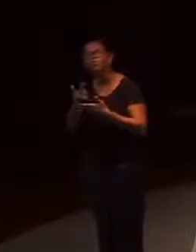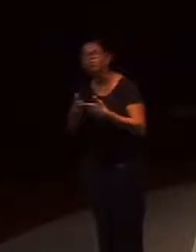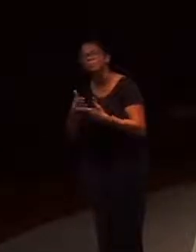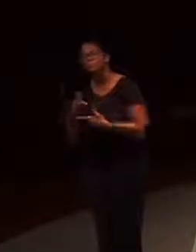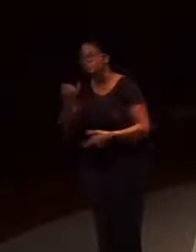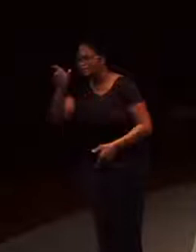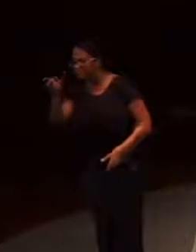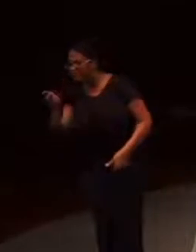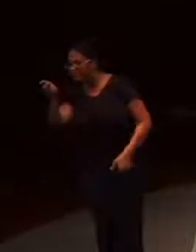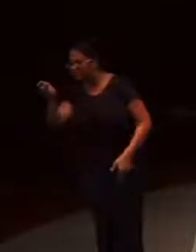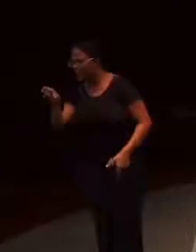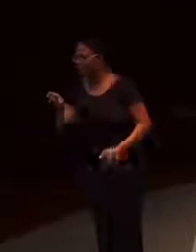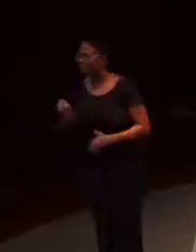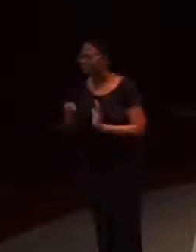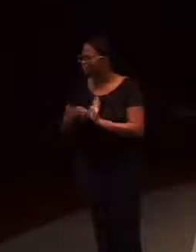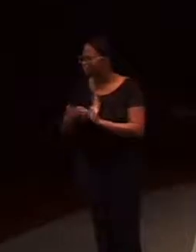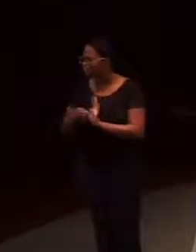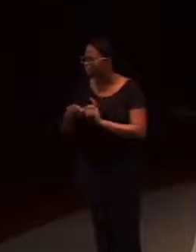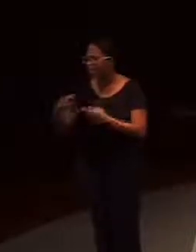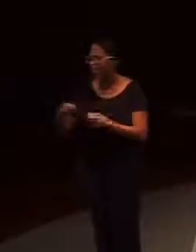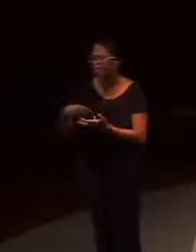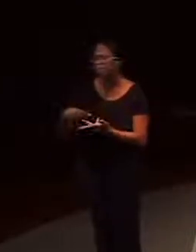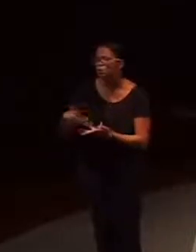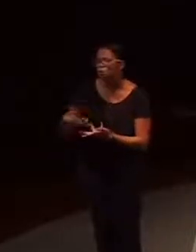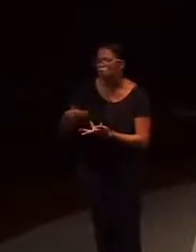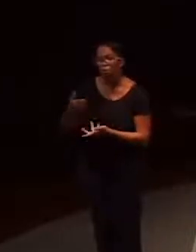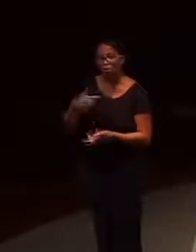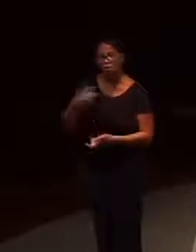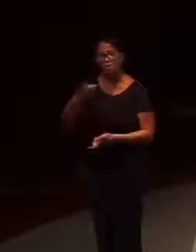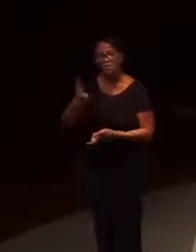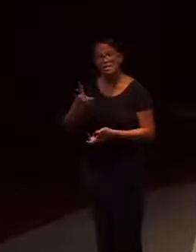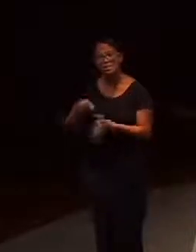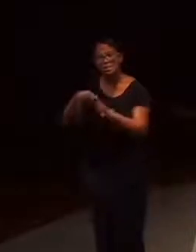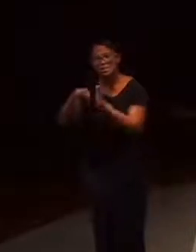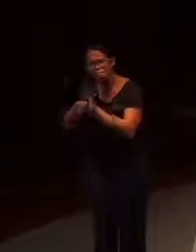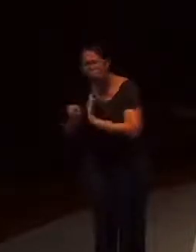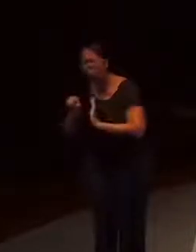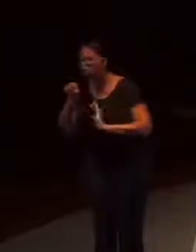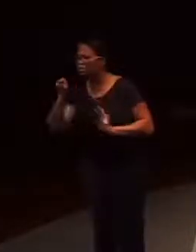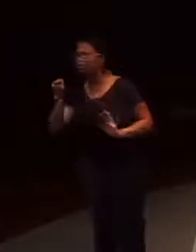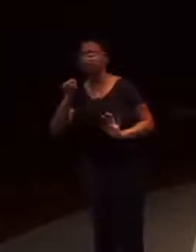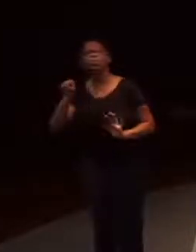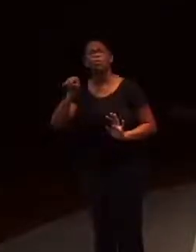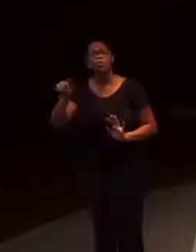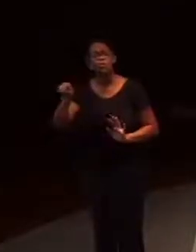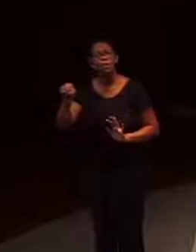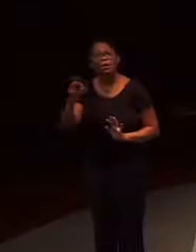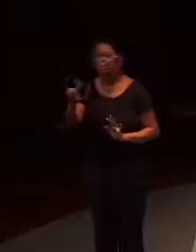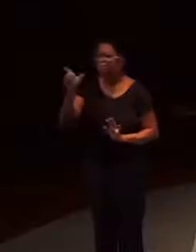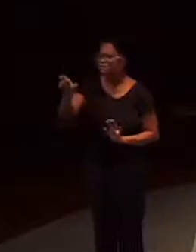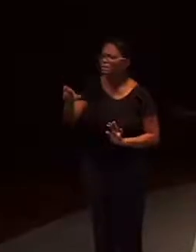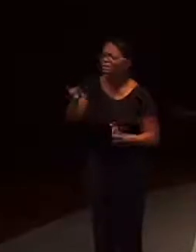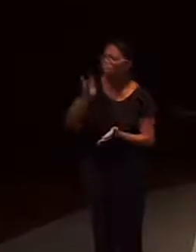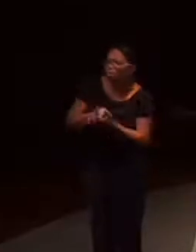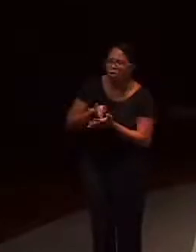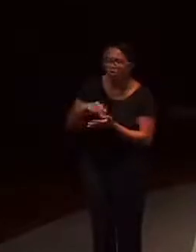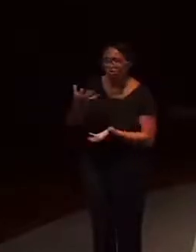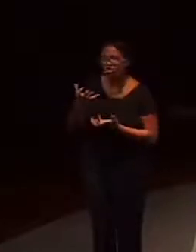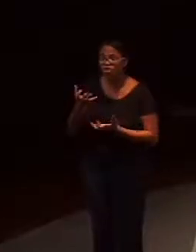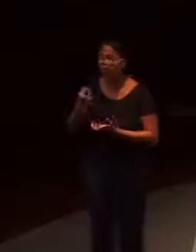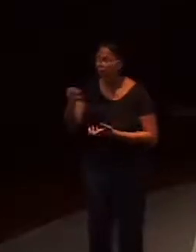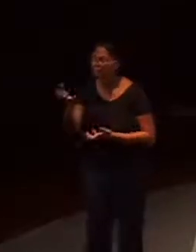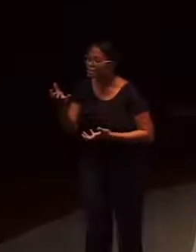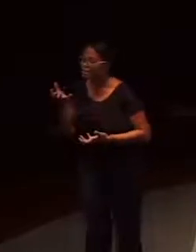as necessidades do outro, a ideia de sempre perguntar para as pessoas o que elas realmente estão querendo, o